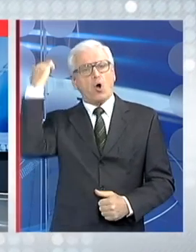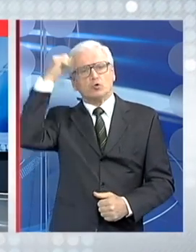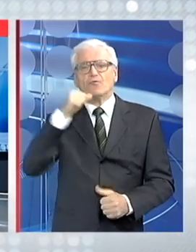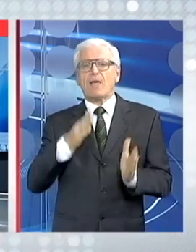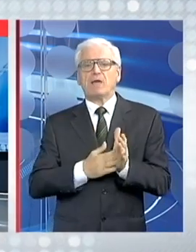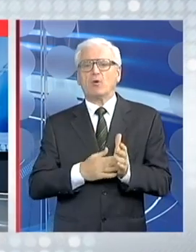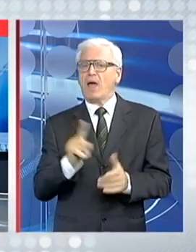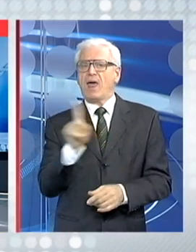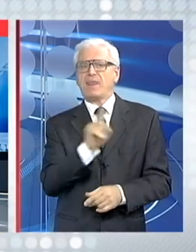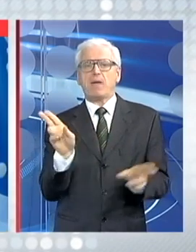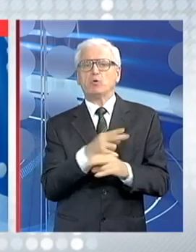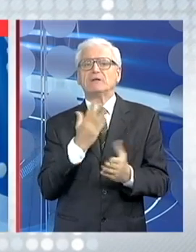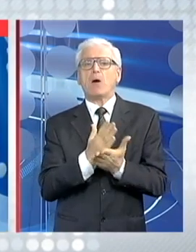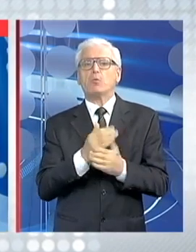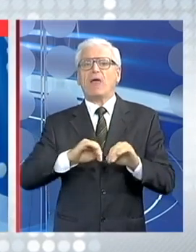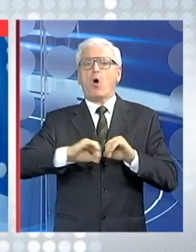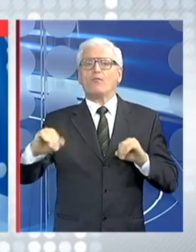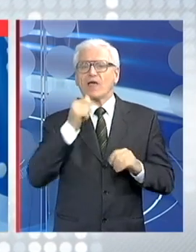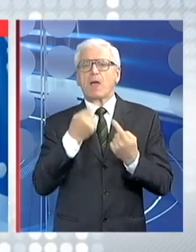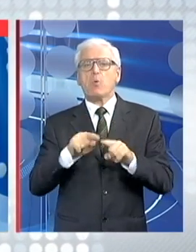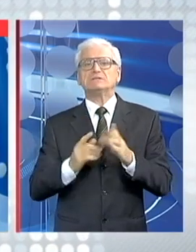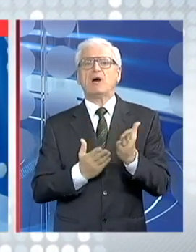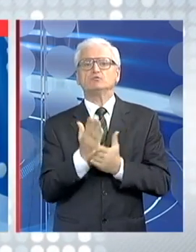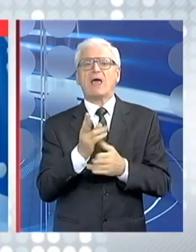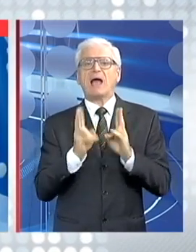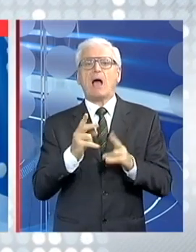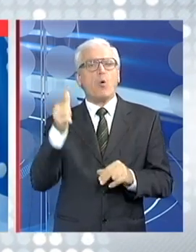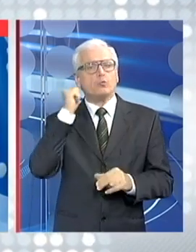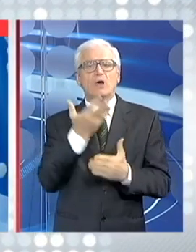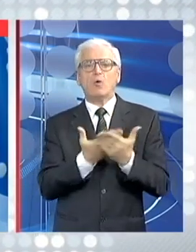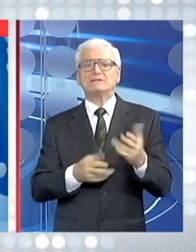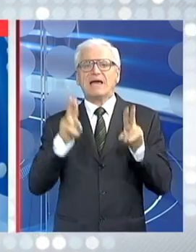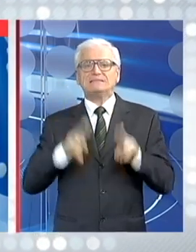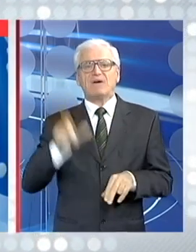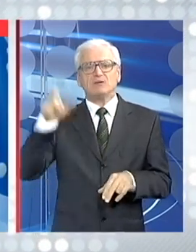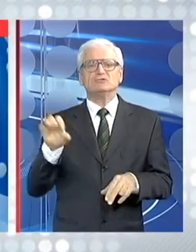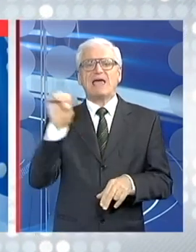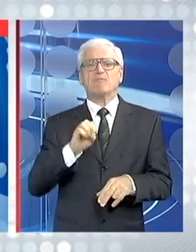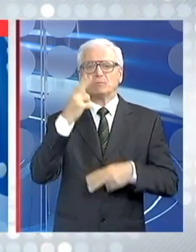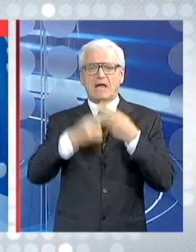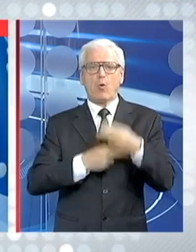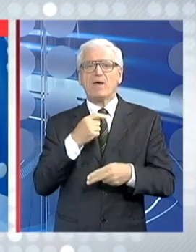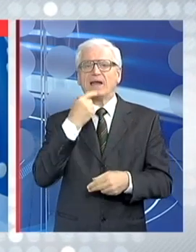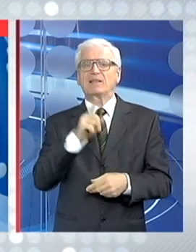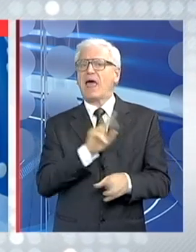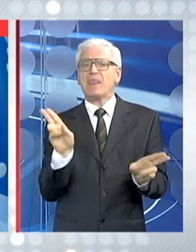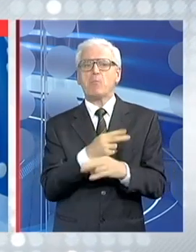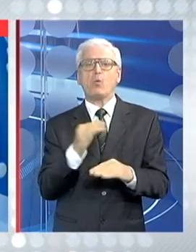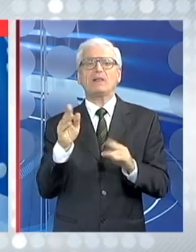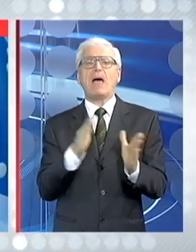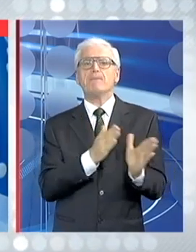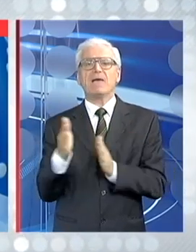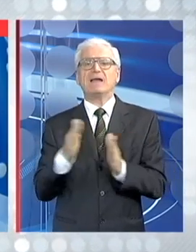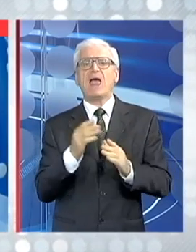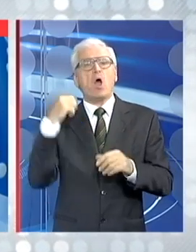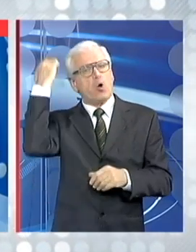Kosovo i Metohija ne može da bude izdvojen i specifičan slučaj. Kako su juče ocenili zvaničnici Evropske komisije, izjavom da se ne mogu